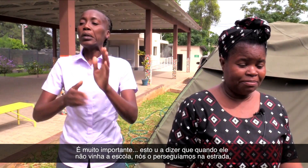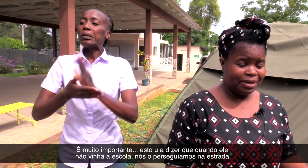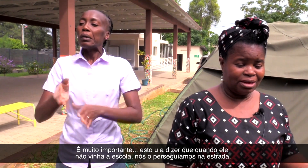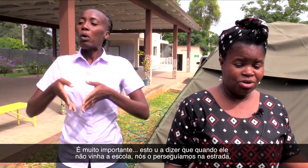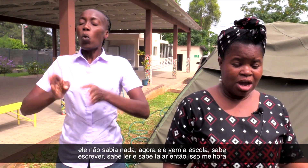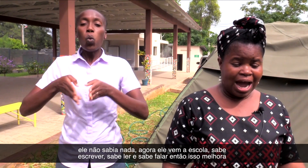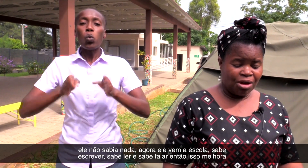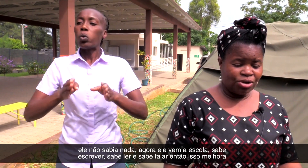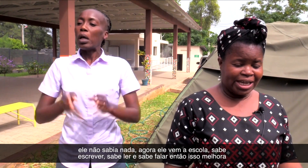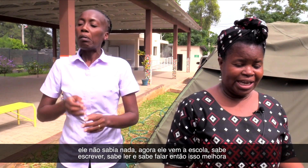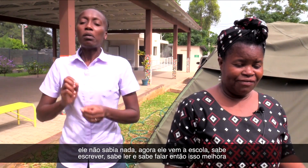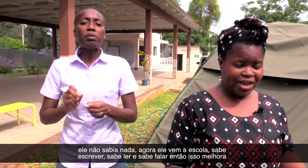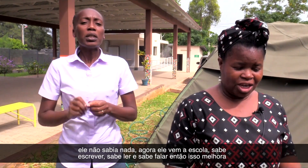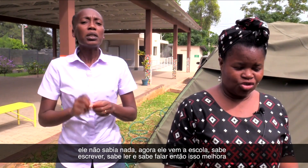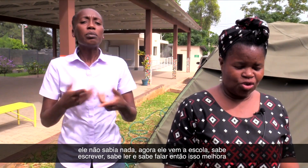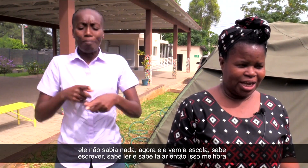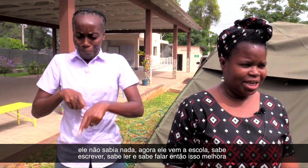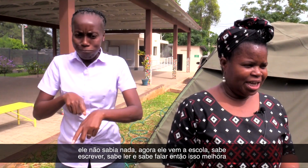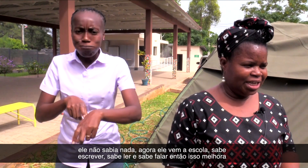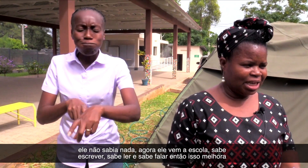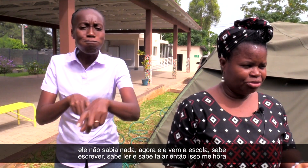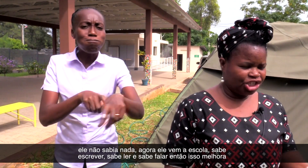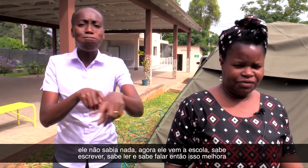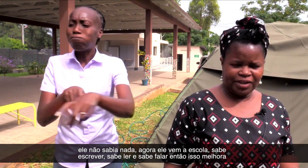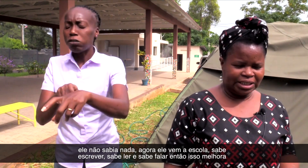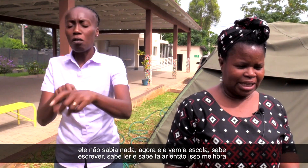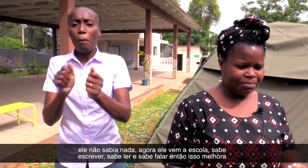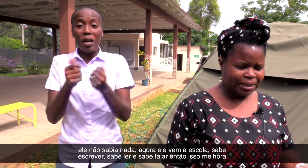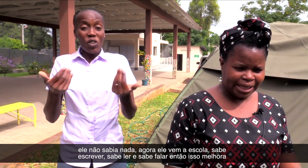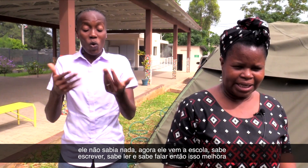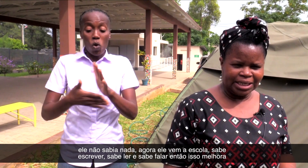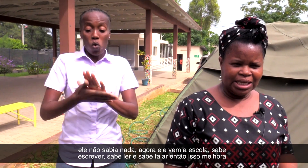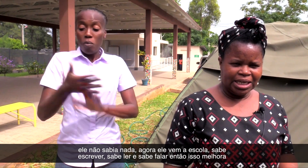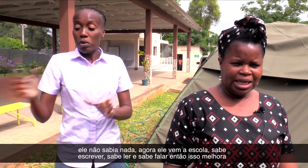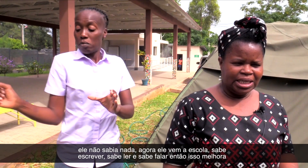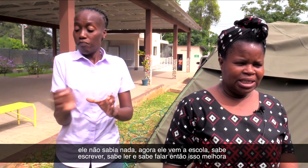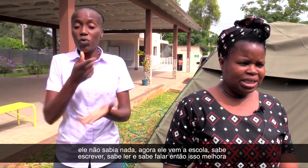não sabia, não. Agora que ele veio à escola, ele sabe escrever, sabe ler